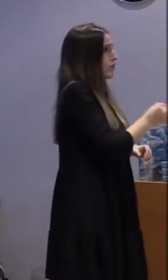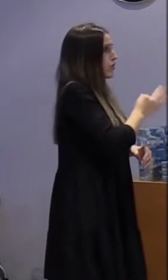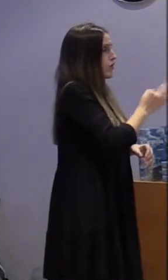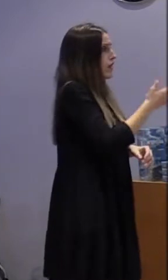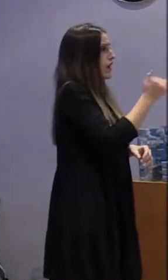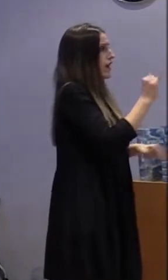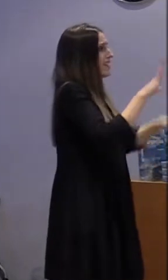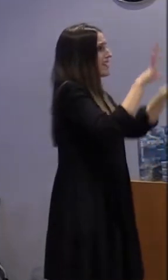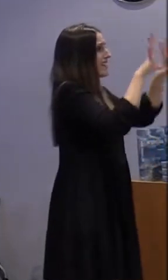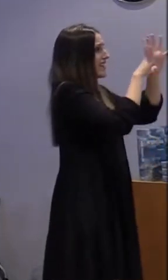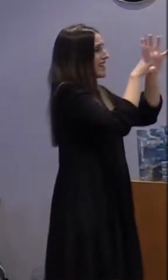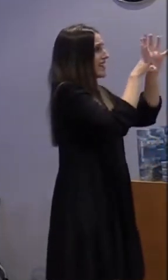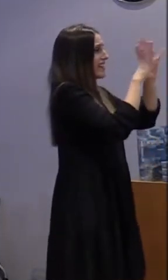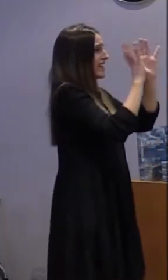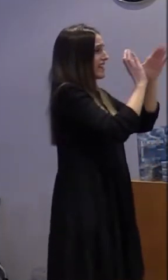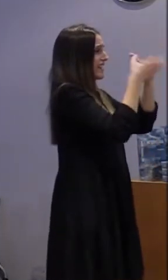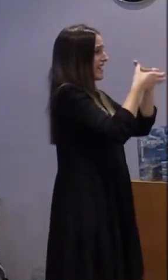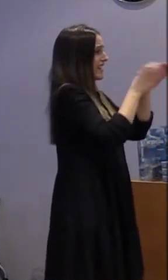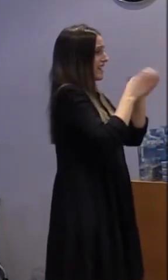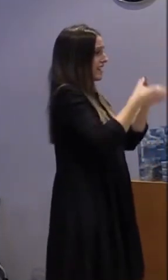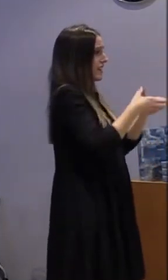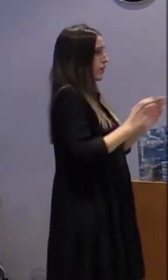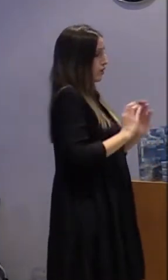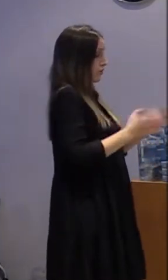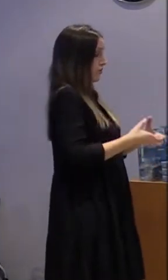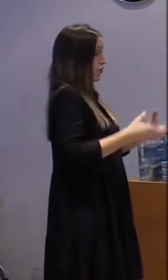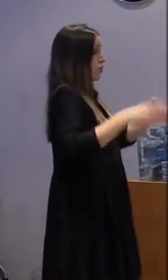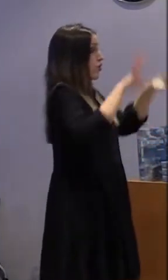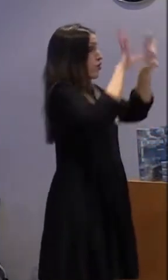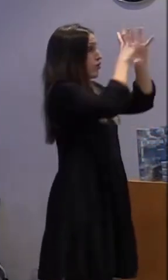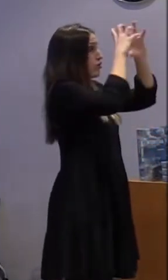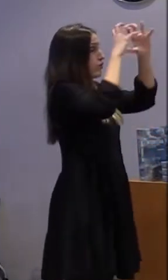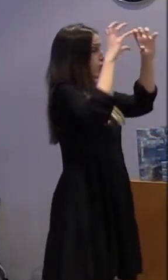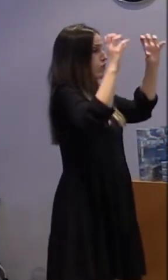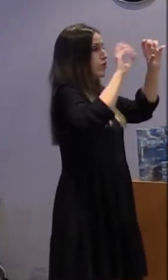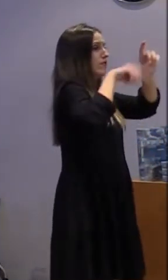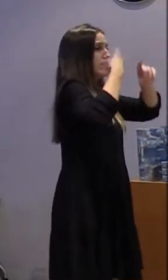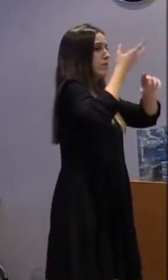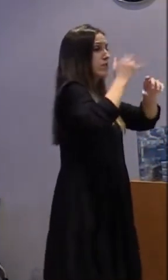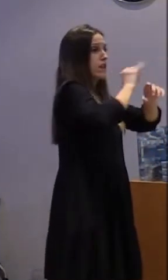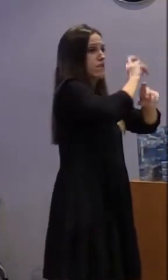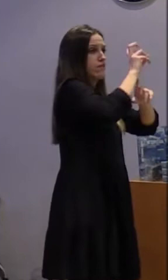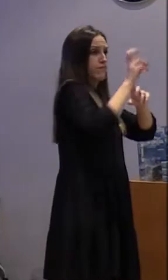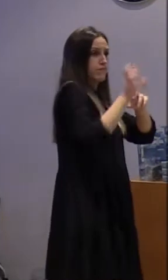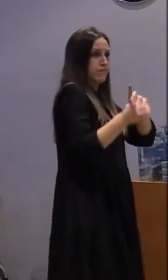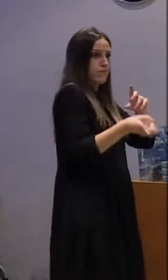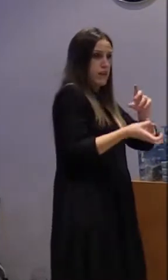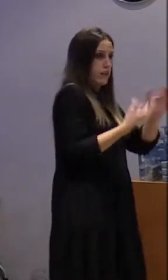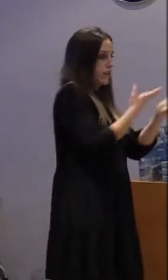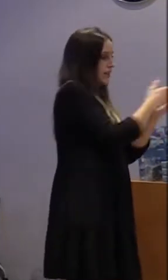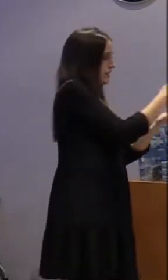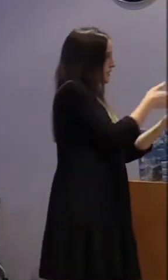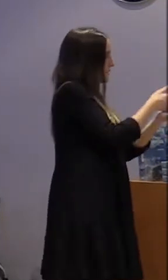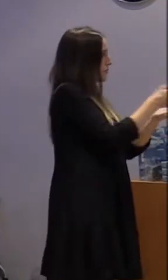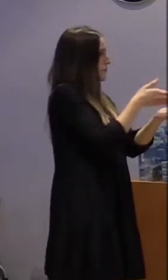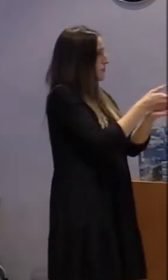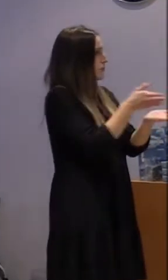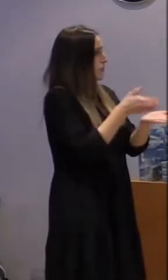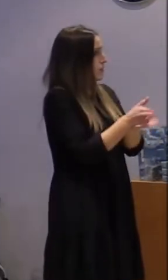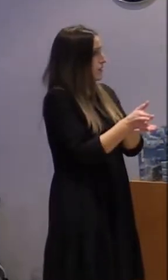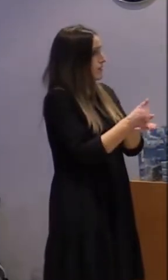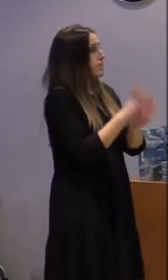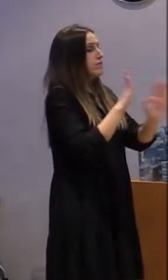tenemos 10 géneros nubosos. Luego hay variedades y especies, ahí nos meteríamos un poco en el complejo mundo de las nubes,